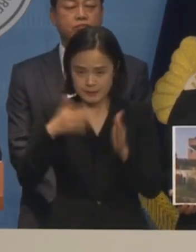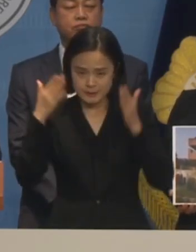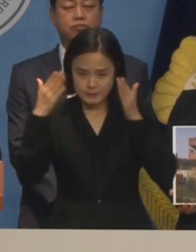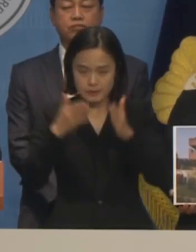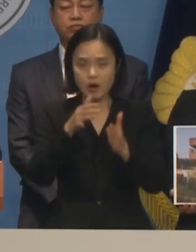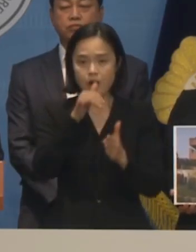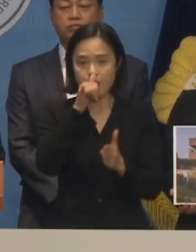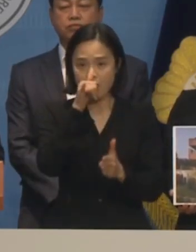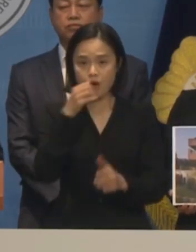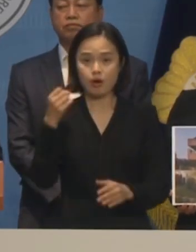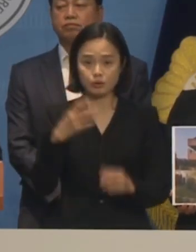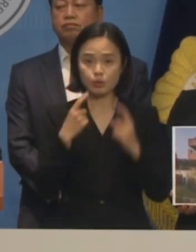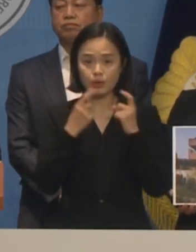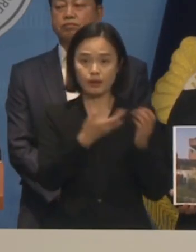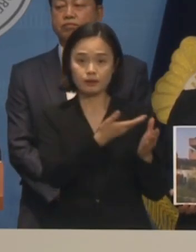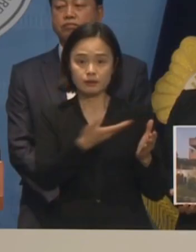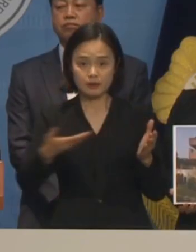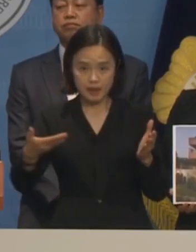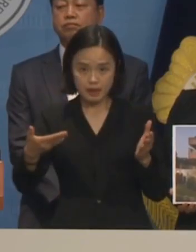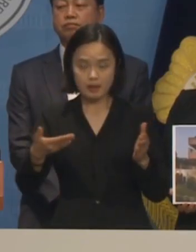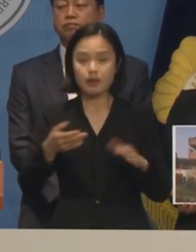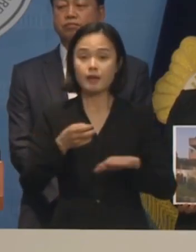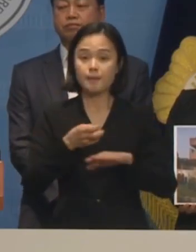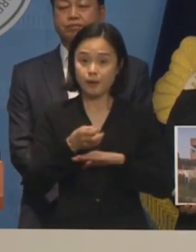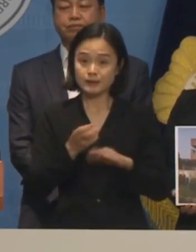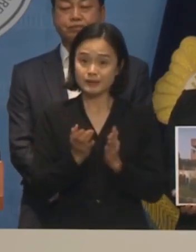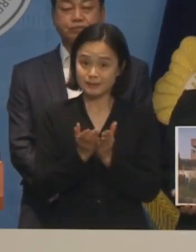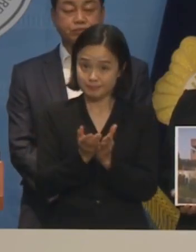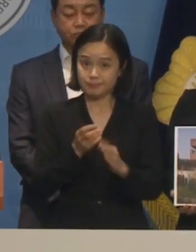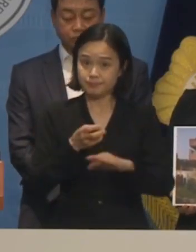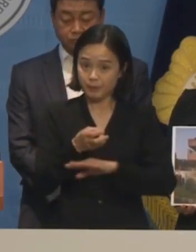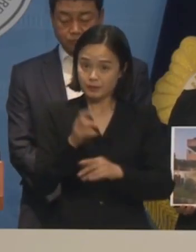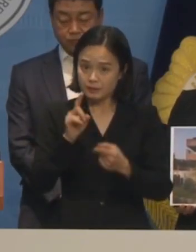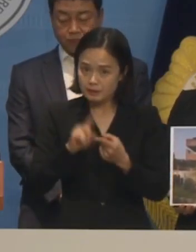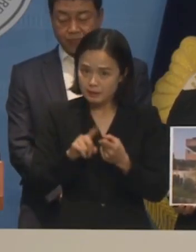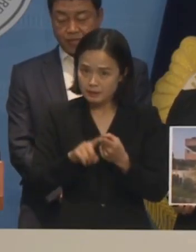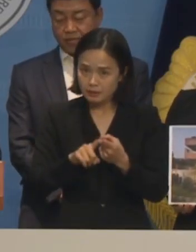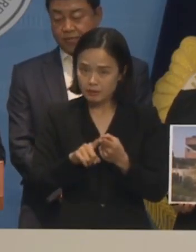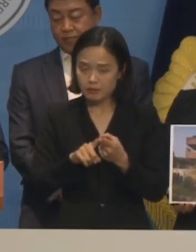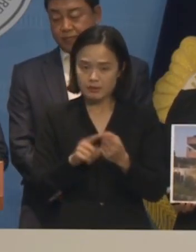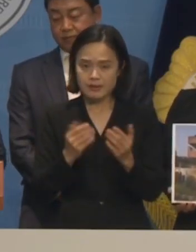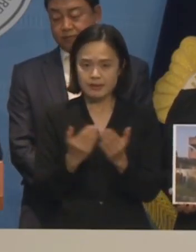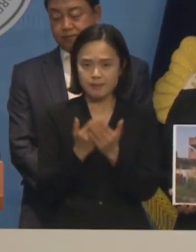등 무리하고 성급한 사업들을 추진하고 있습니다. 오늘